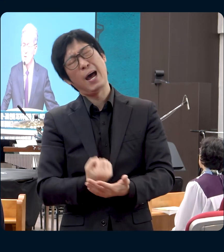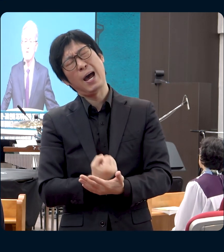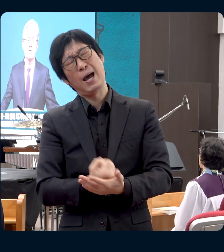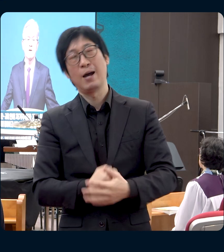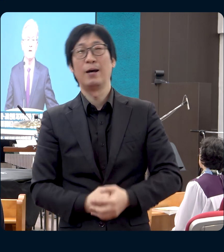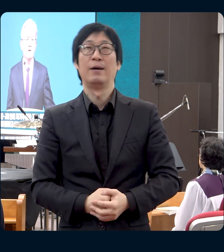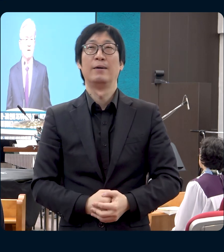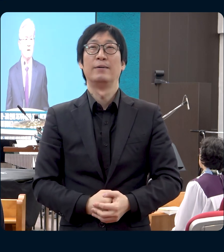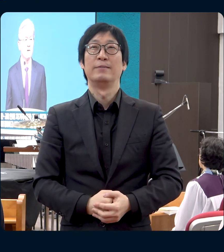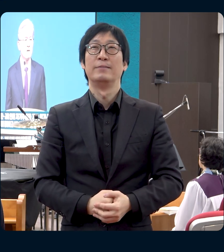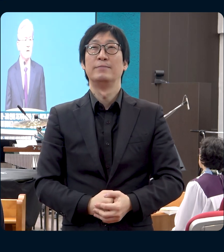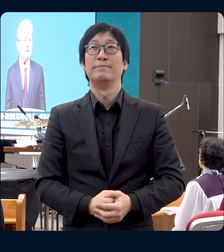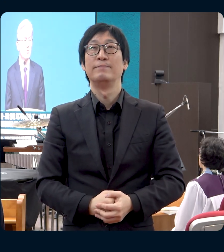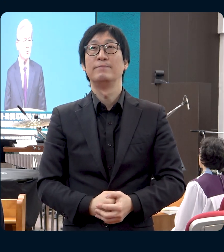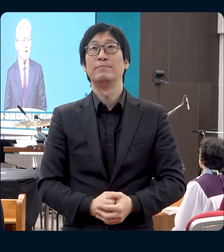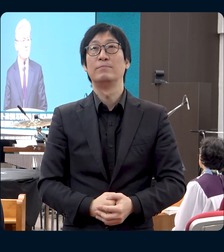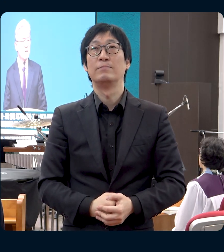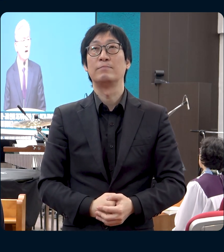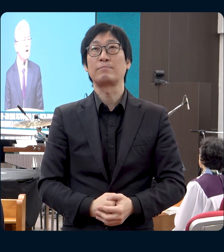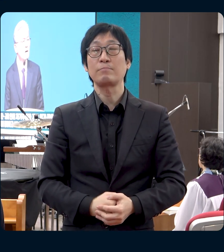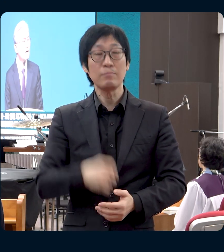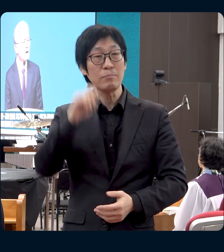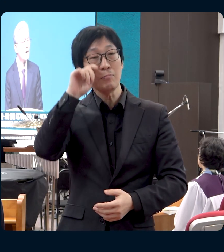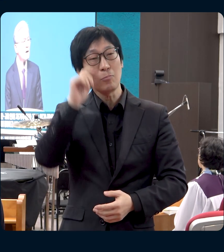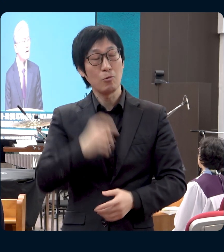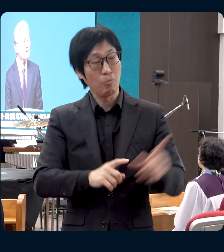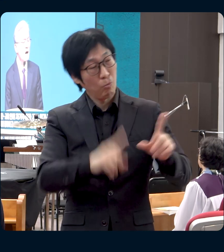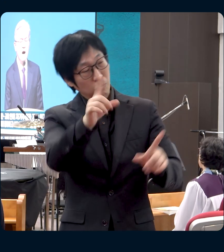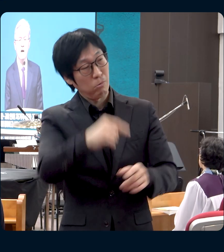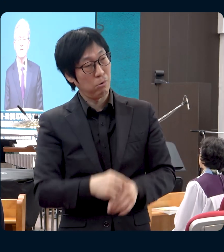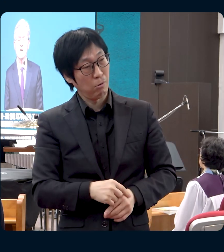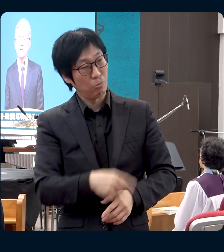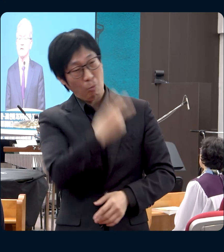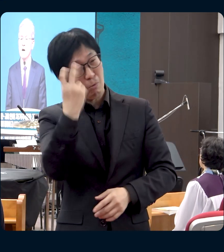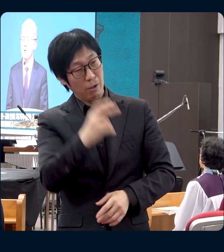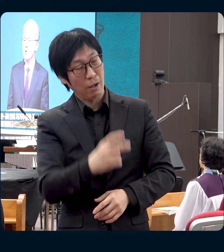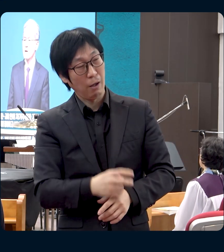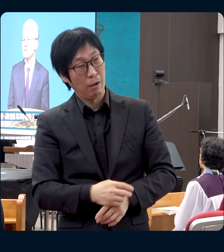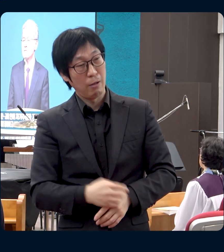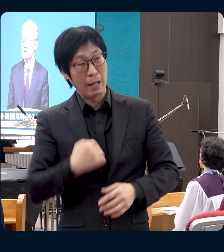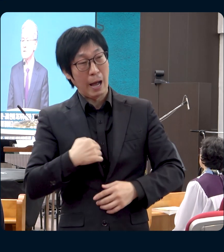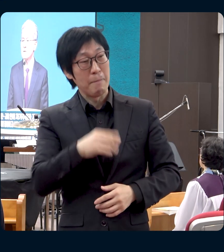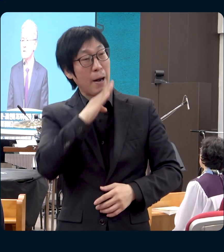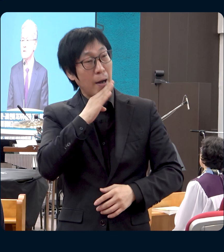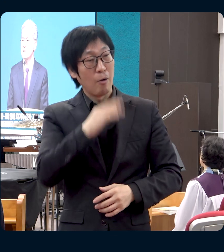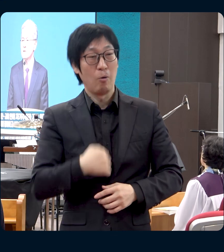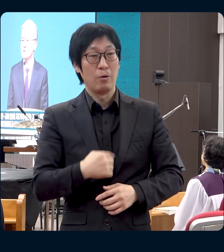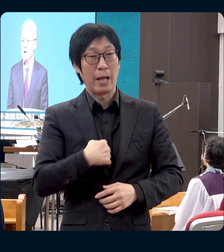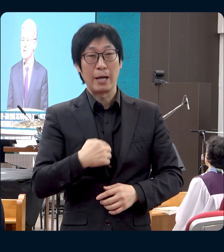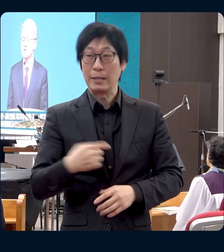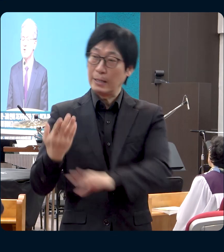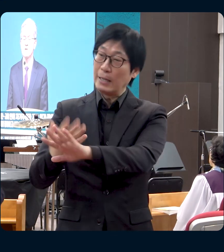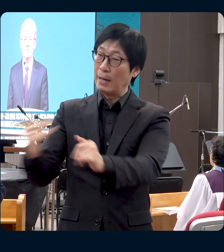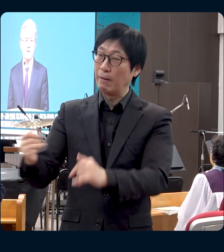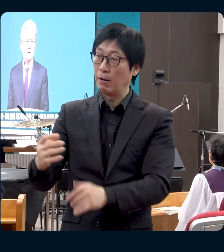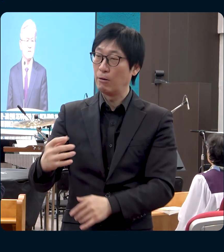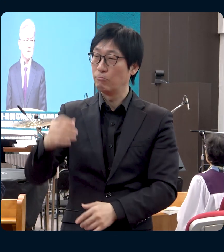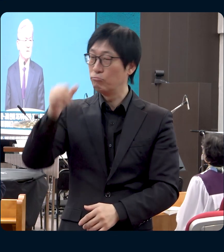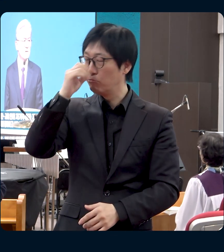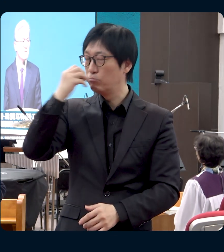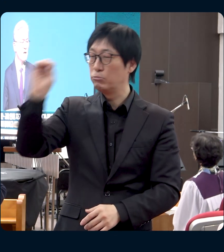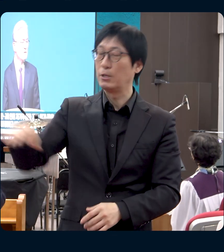왜 그렇게 똑똑합니까? 다 자기가 다 옳아요. 자기가